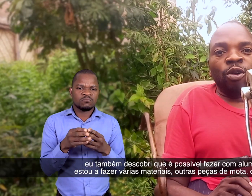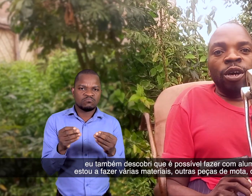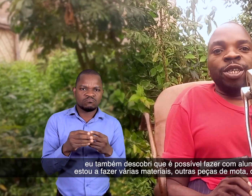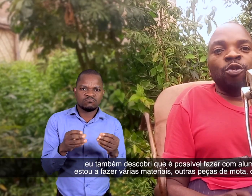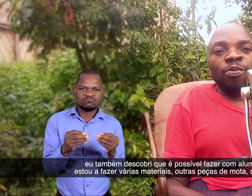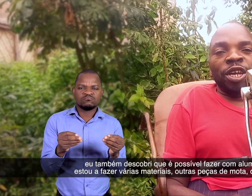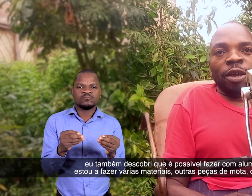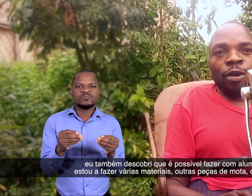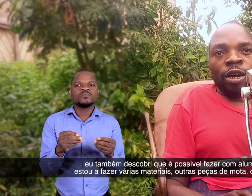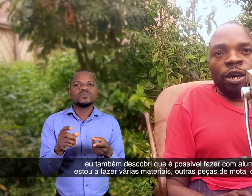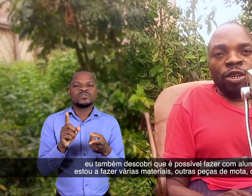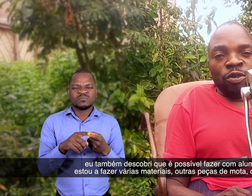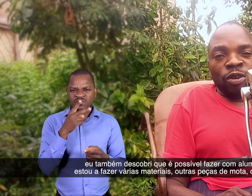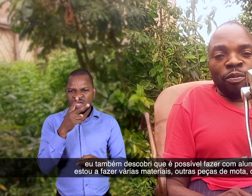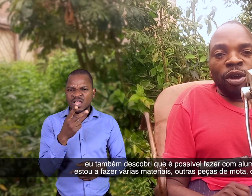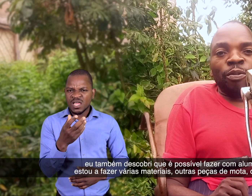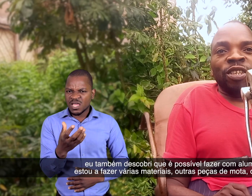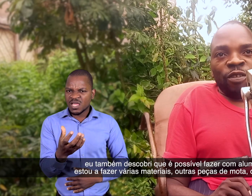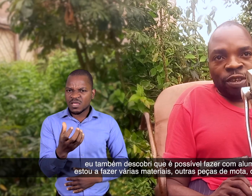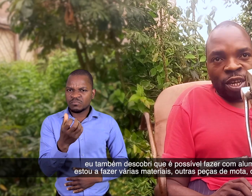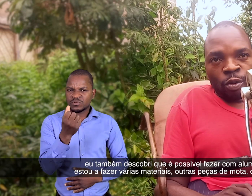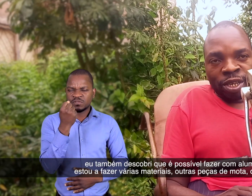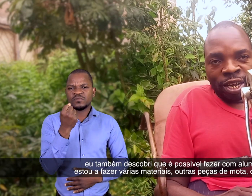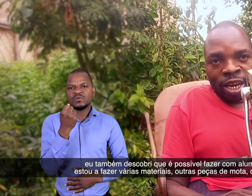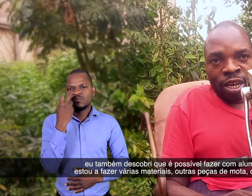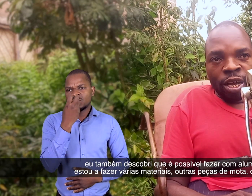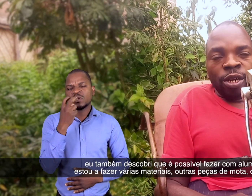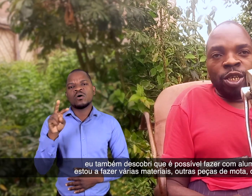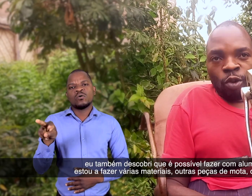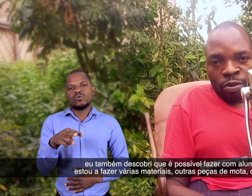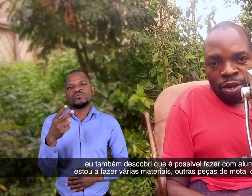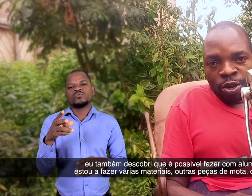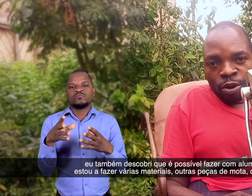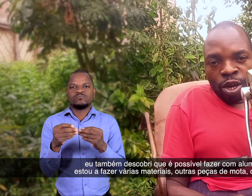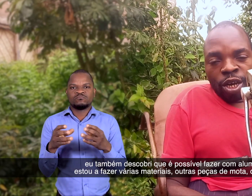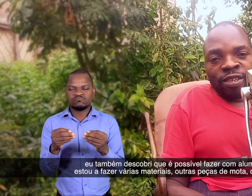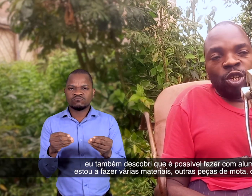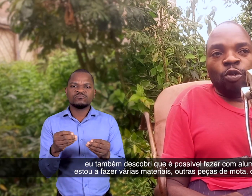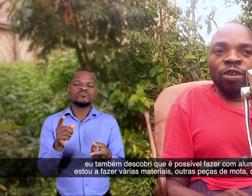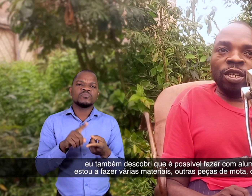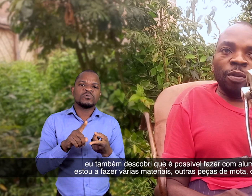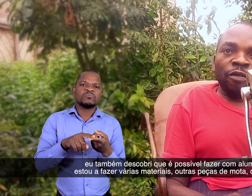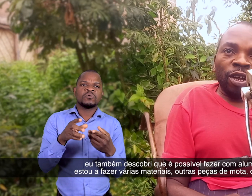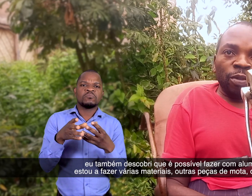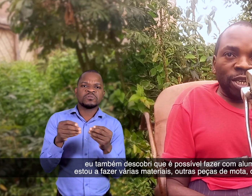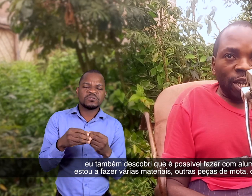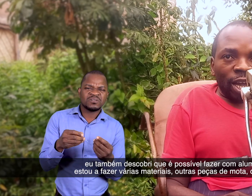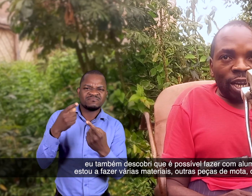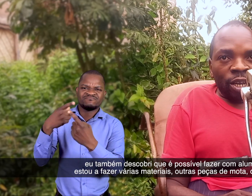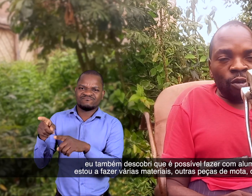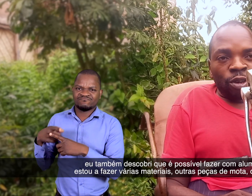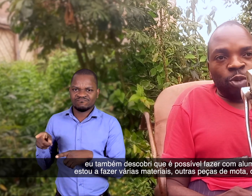também que eu descobri que é possível fazer com material de alumínio. Assim já estou fazendo também vários